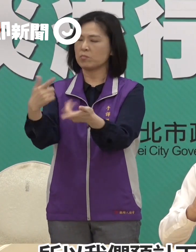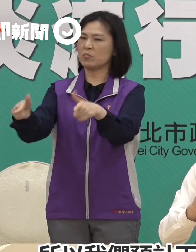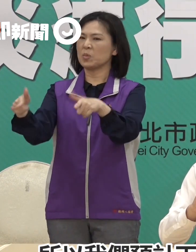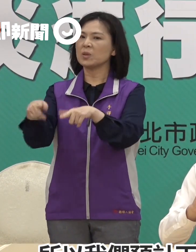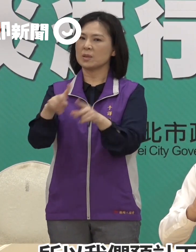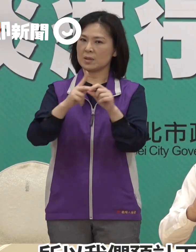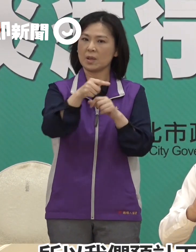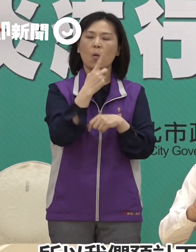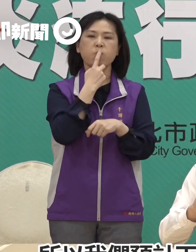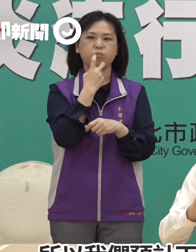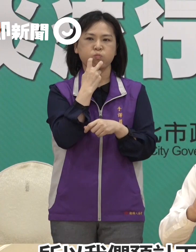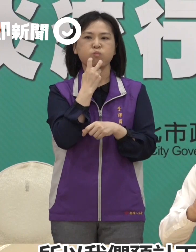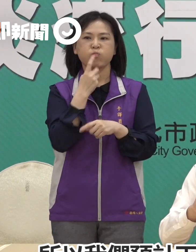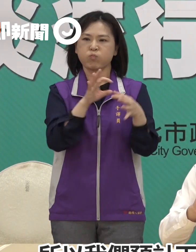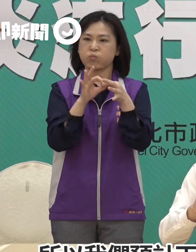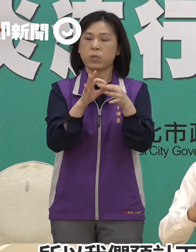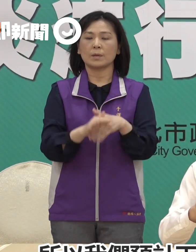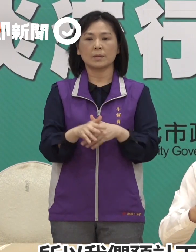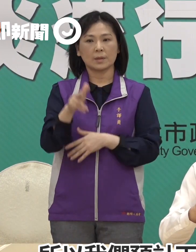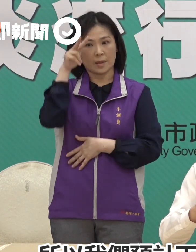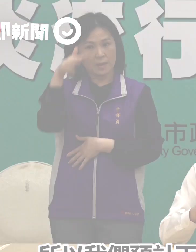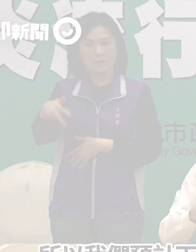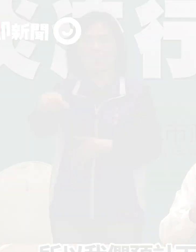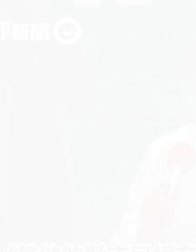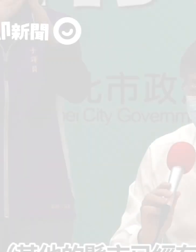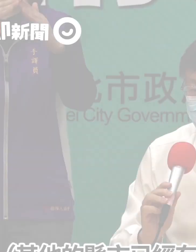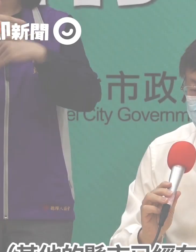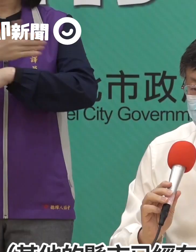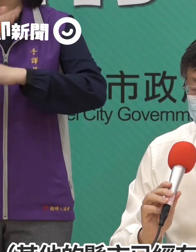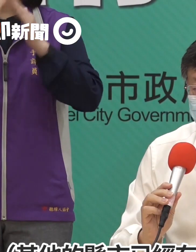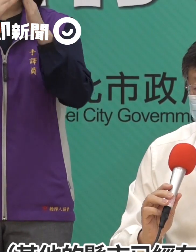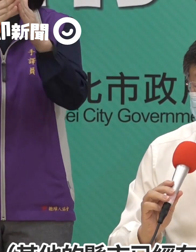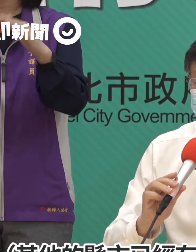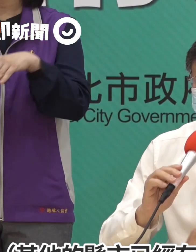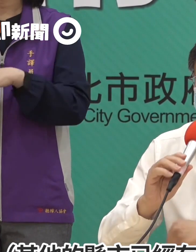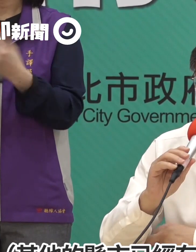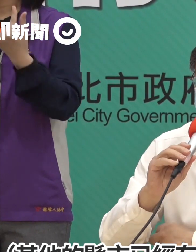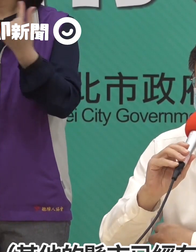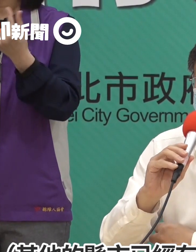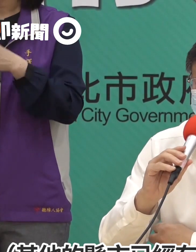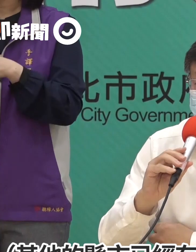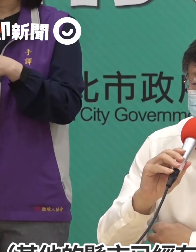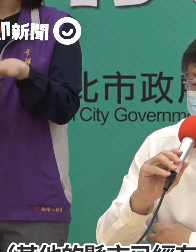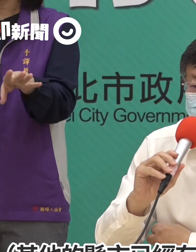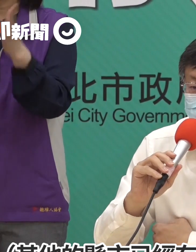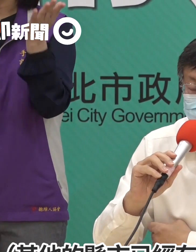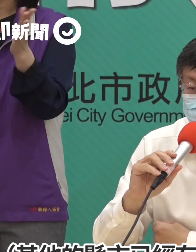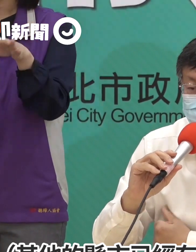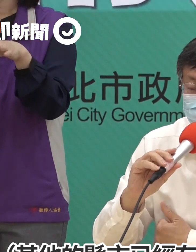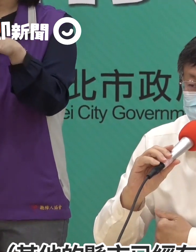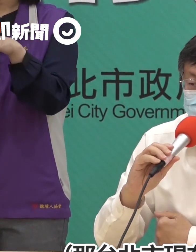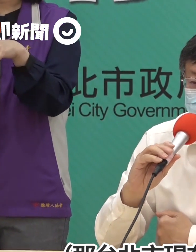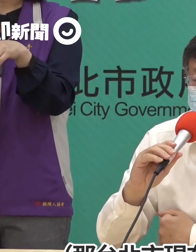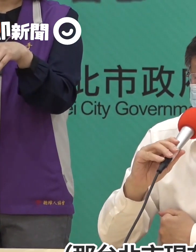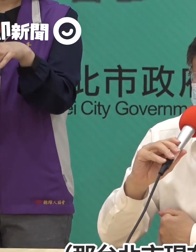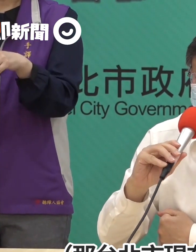们大概预计下个礼拜会正式坐上演习。 其他的县市好像已经有开始在拟定一些封城